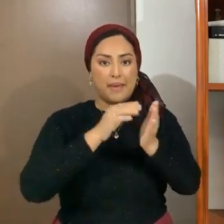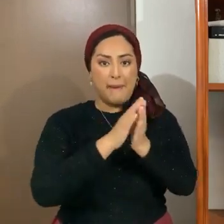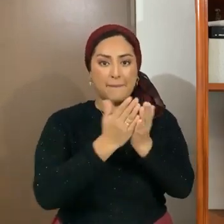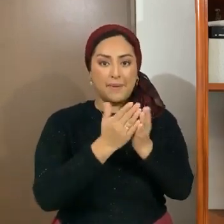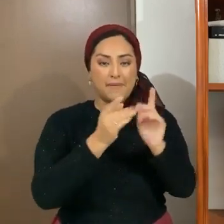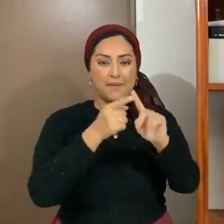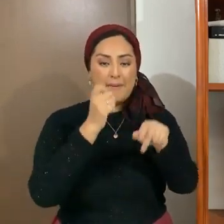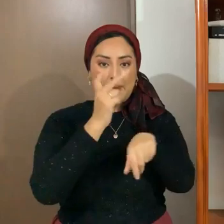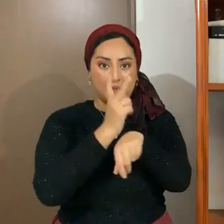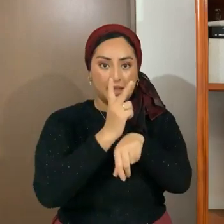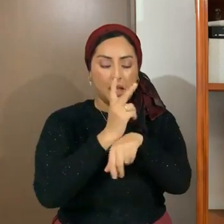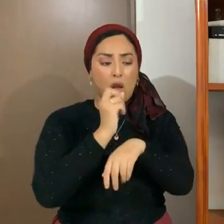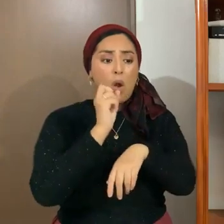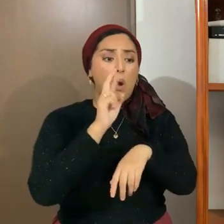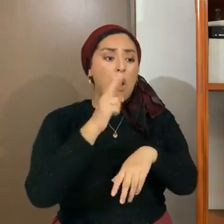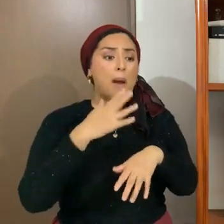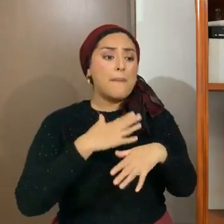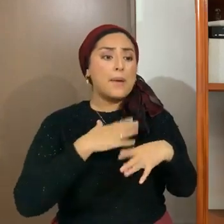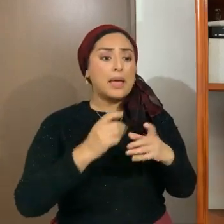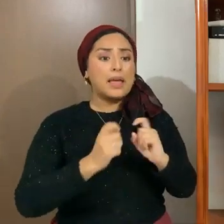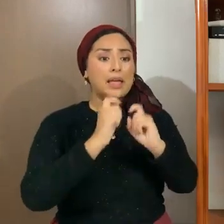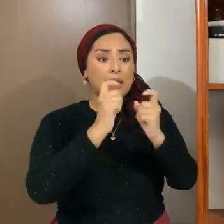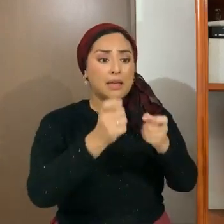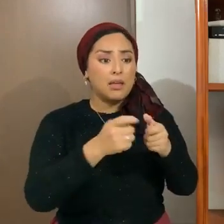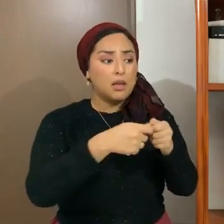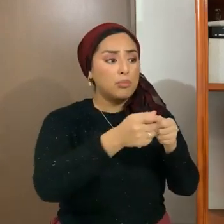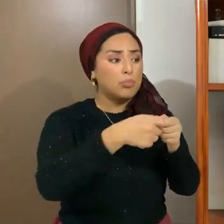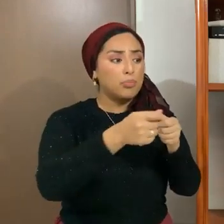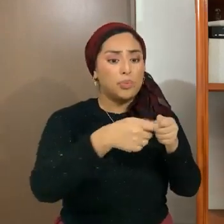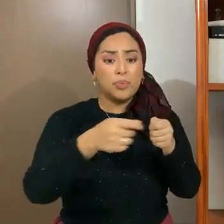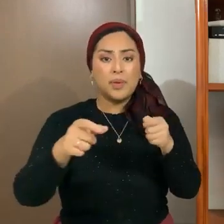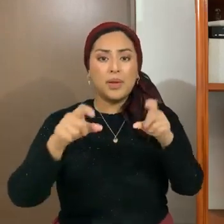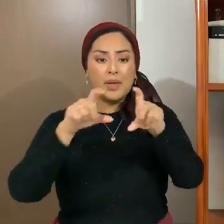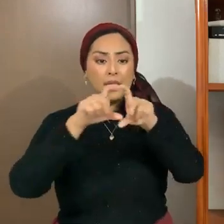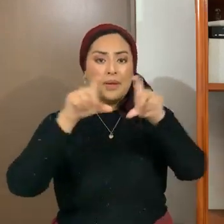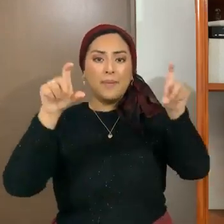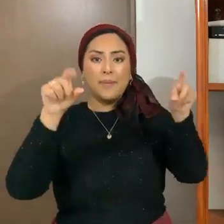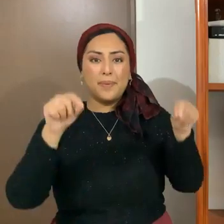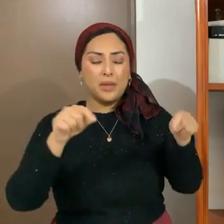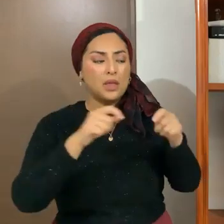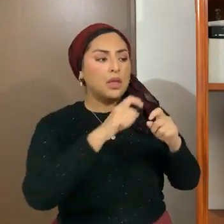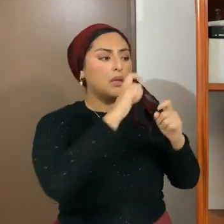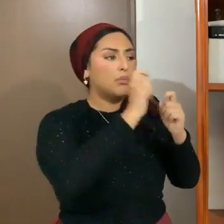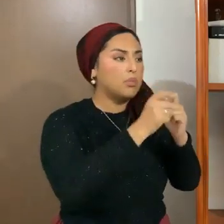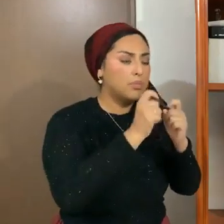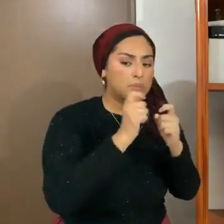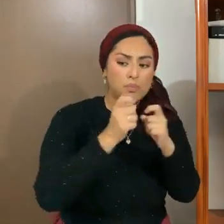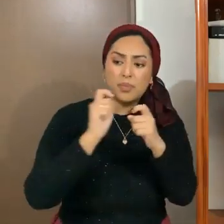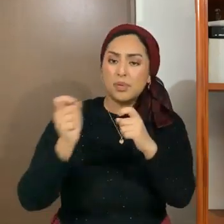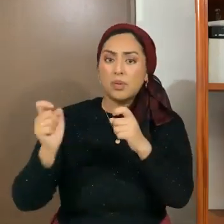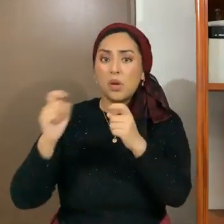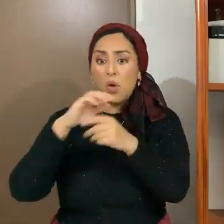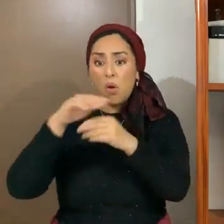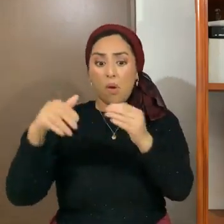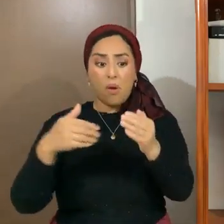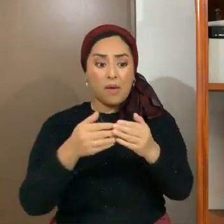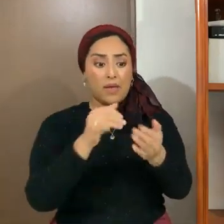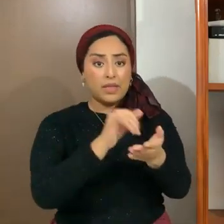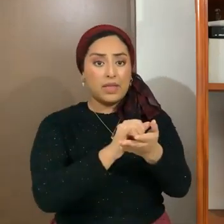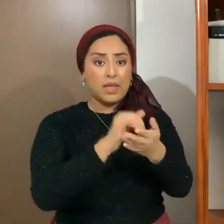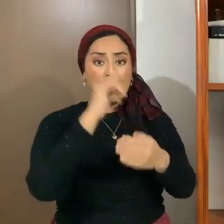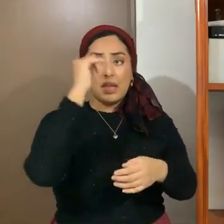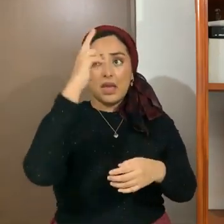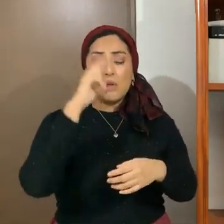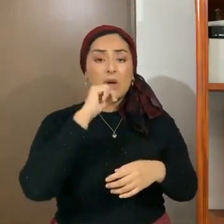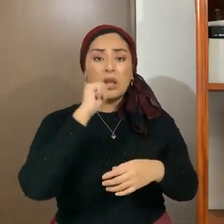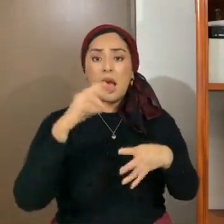de la Keilah, o voy a regalar tarjetas, o voy a regalar folletos, o voy a regalar esto. Todo eso el Eterno no lo